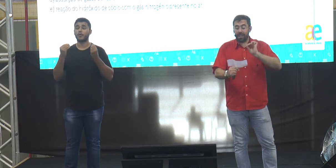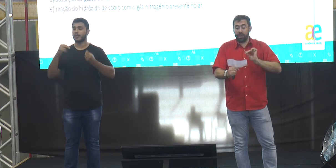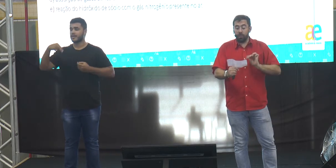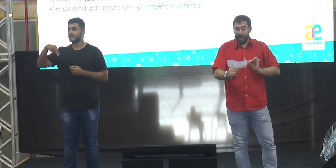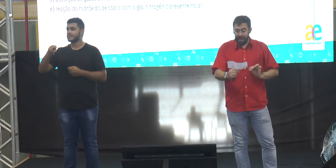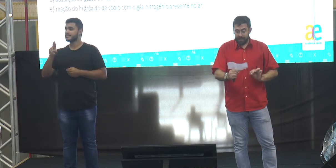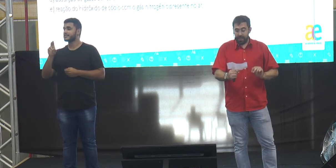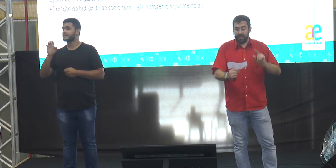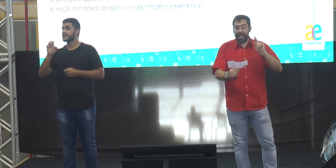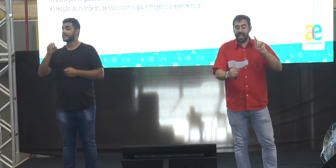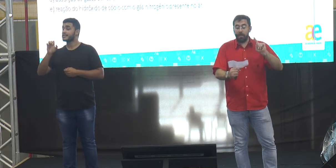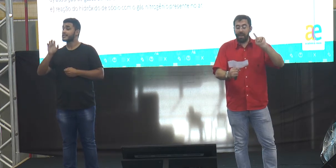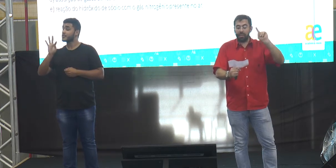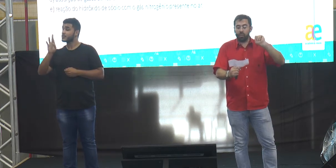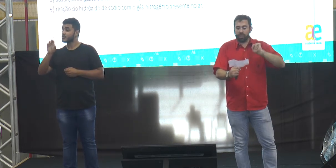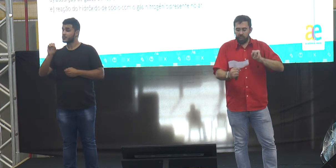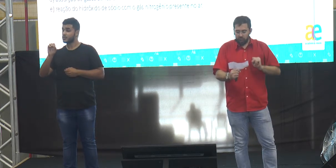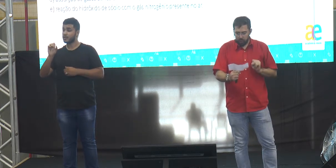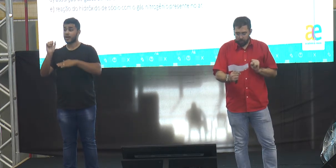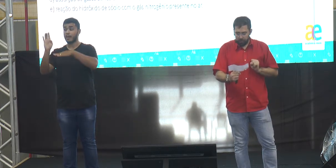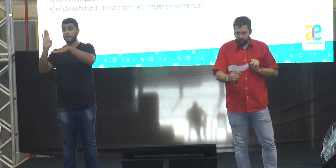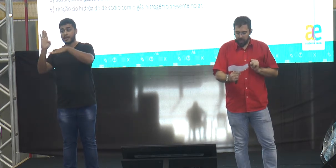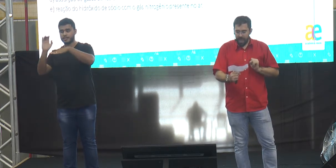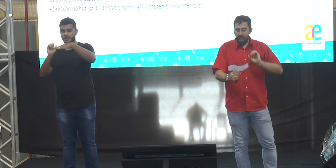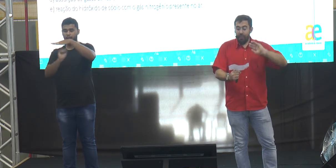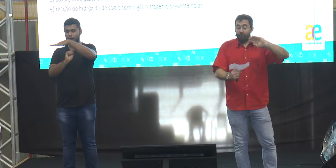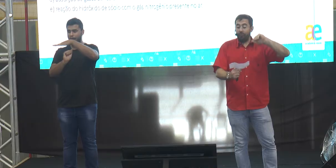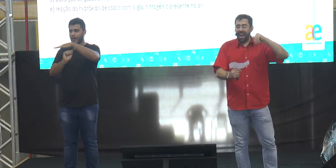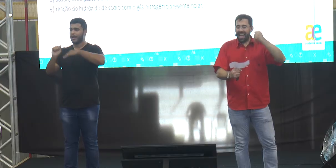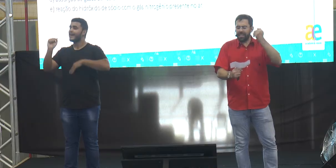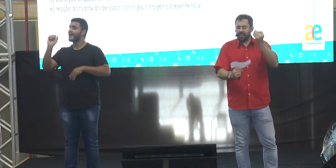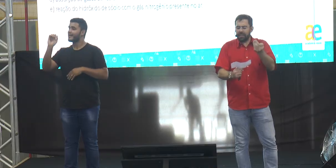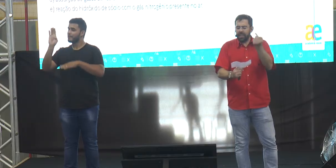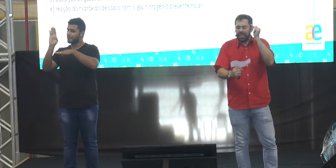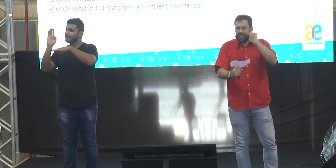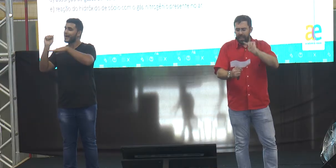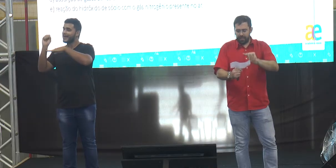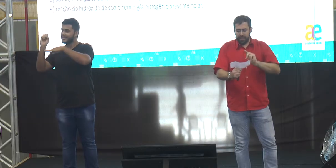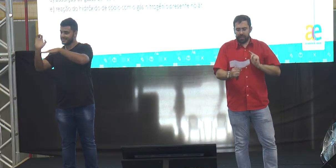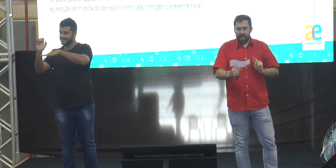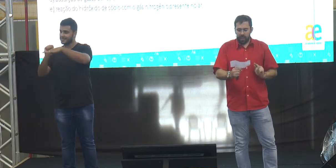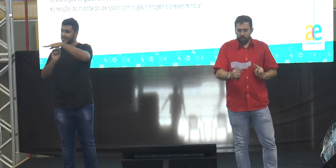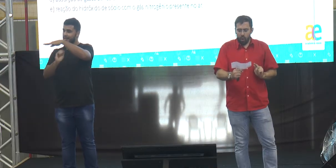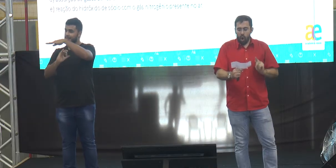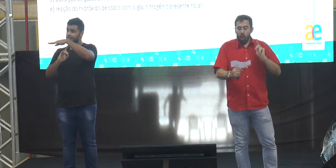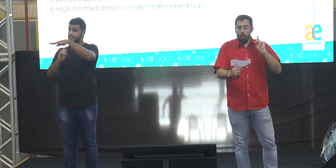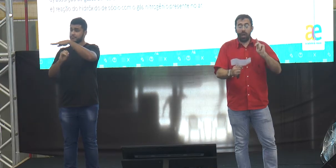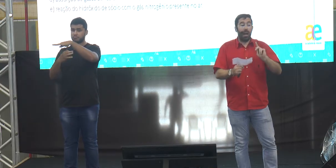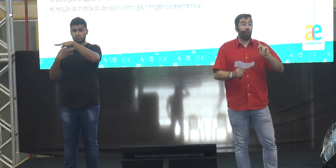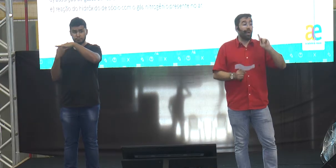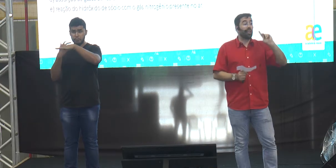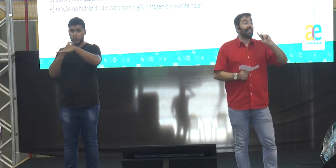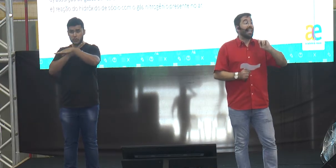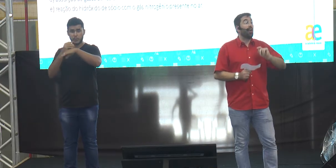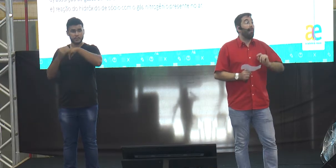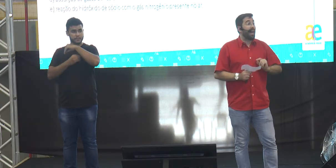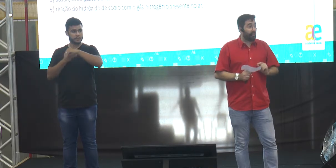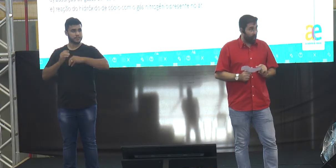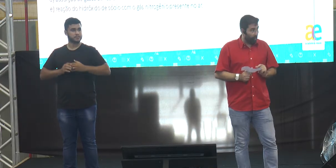de ácido base sair bem sucedido, faz-se necessário o